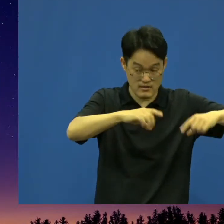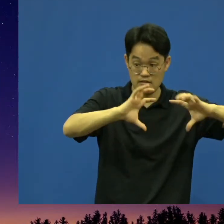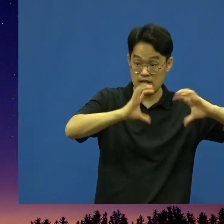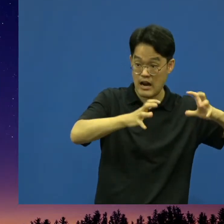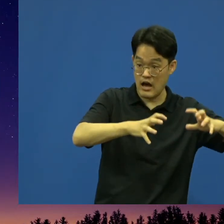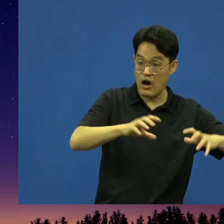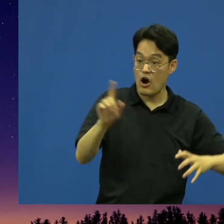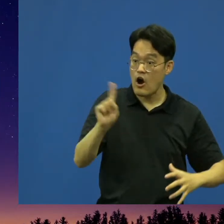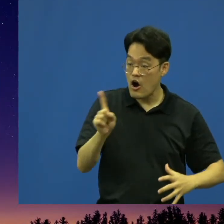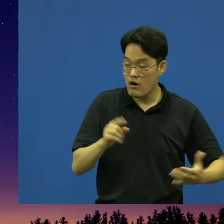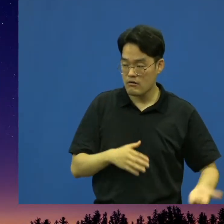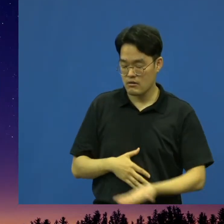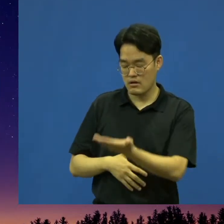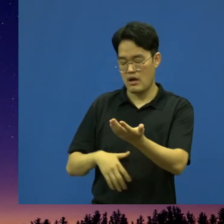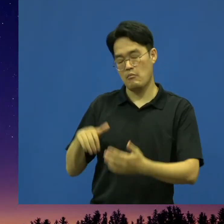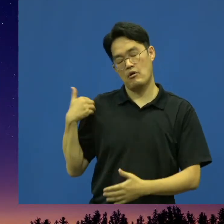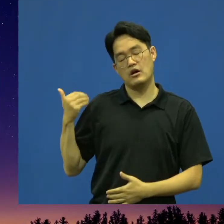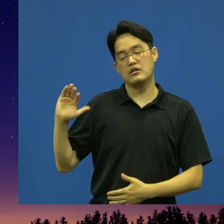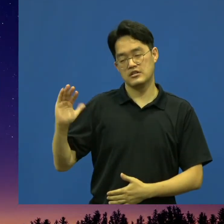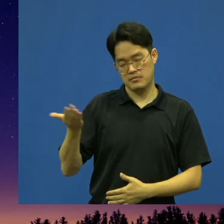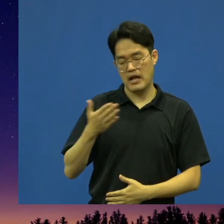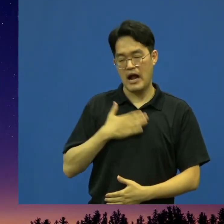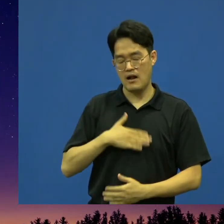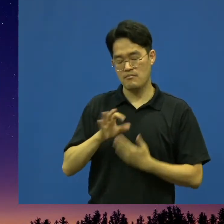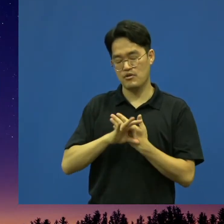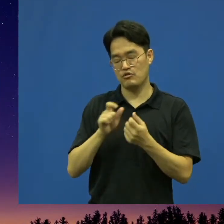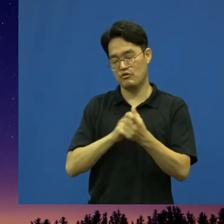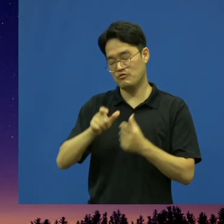몰라도 되지만 알면 더 좋죠.